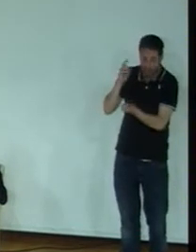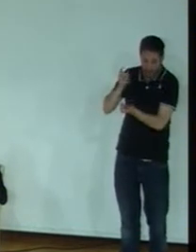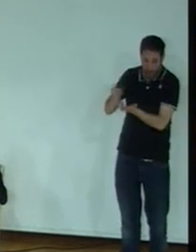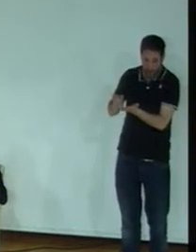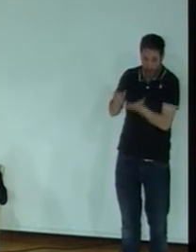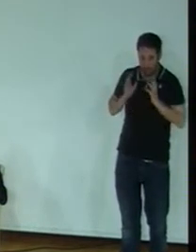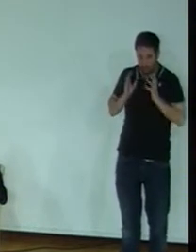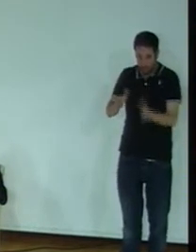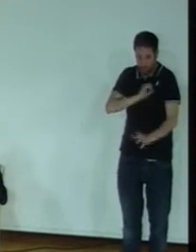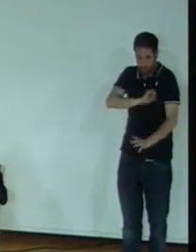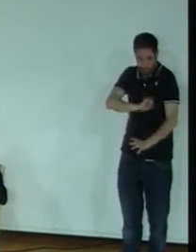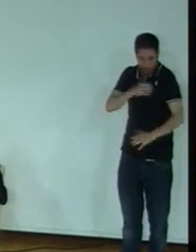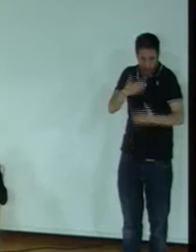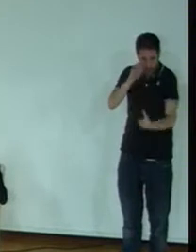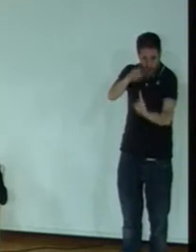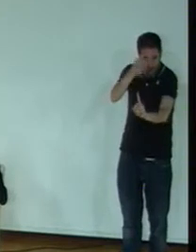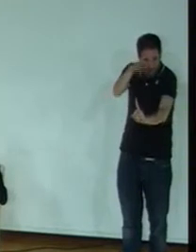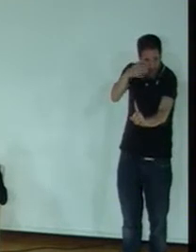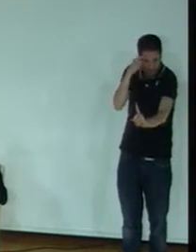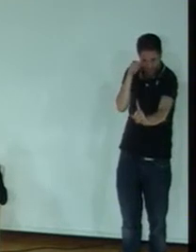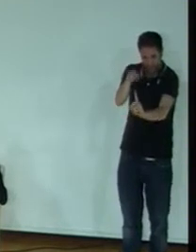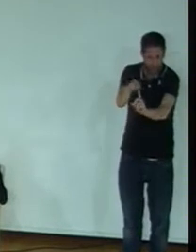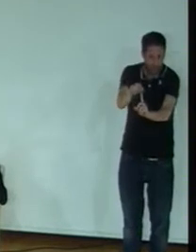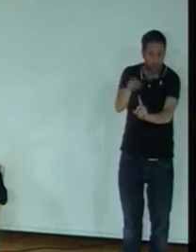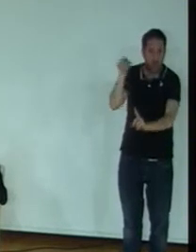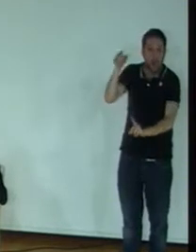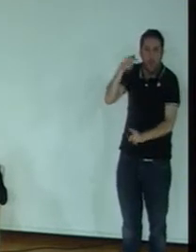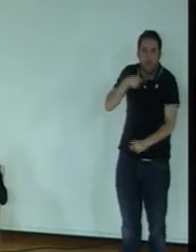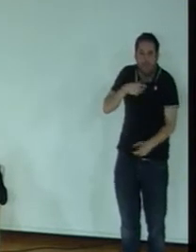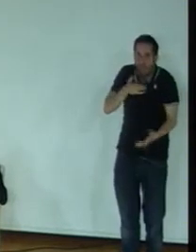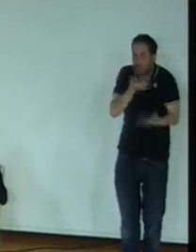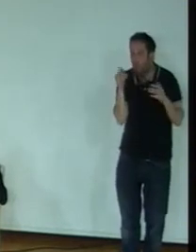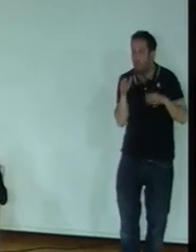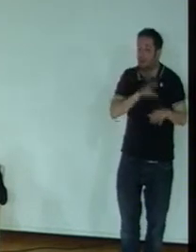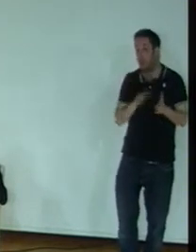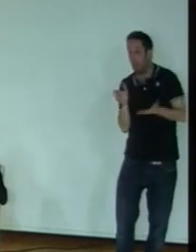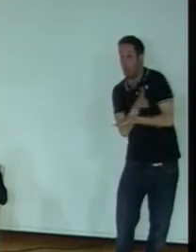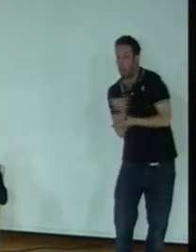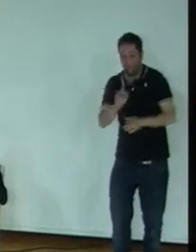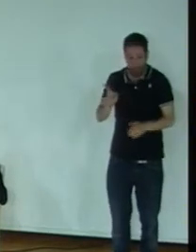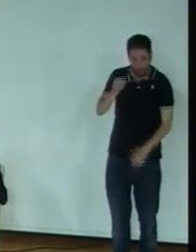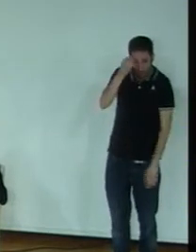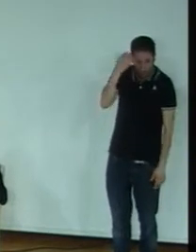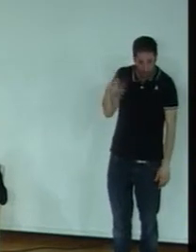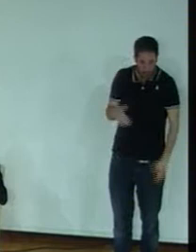en y allant et en accélérant le mouvement. Je ne suis pas certain qu'ils ne comprennent pas ce qu'ils font. Ça c'est une première remarque.